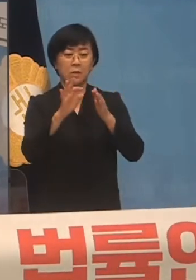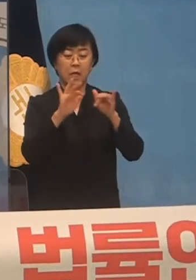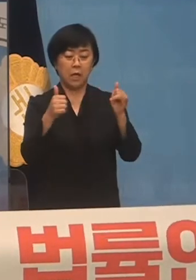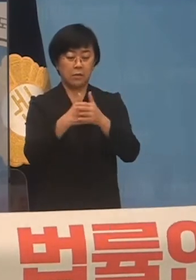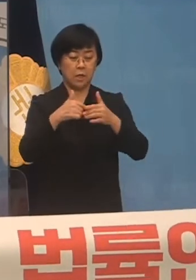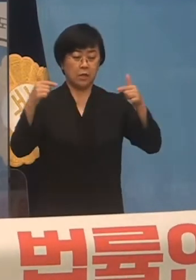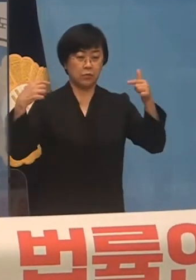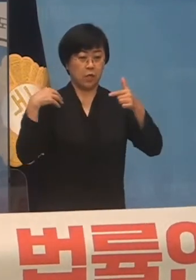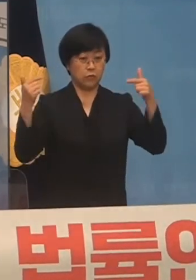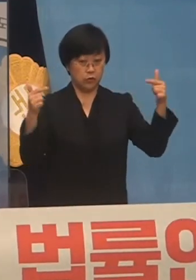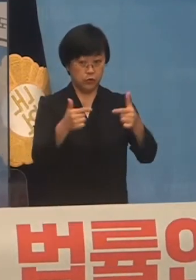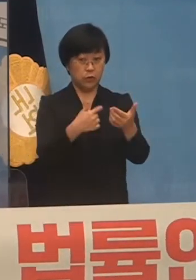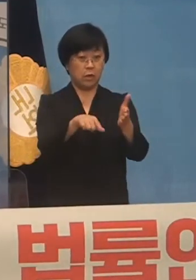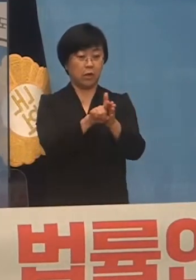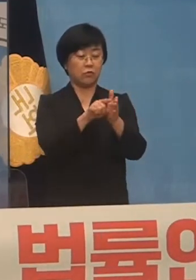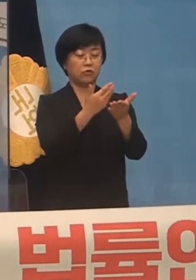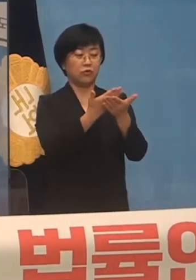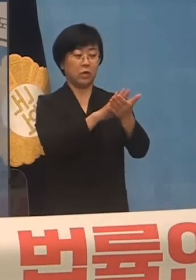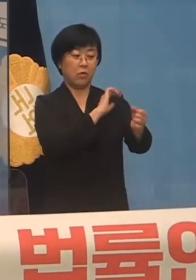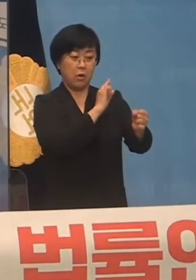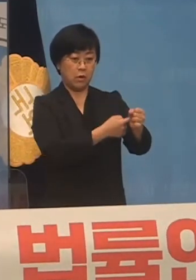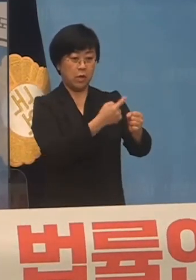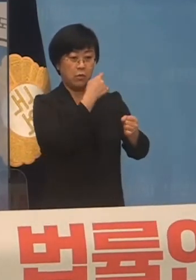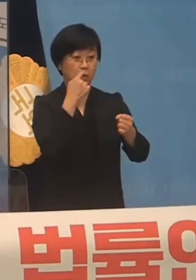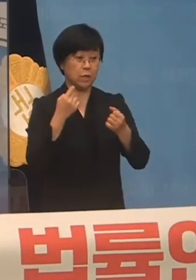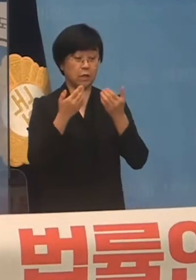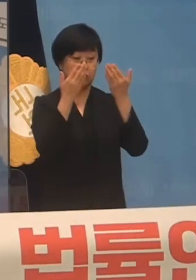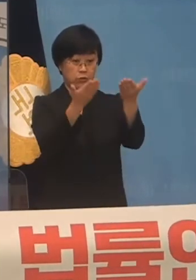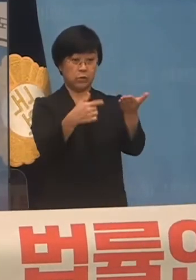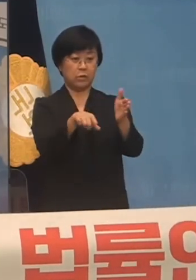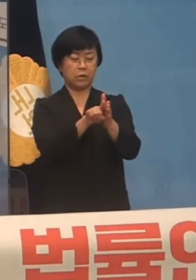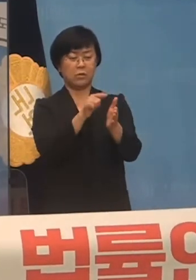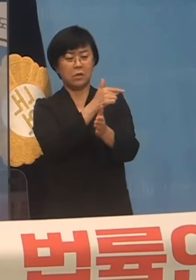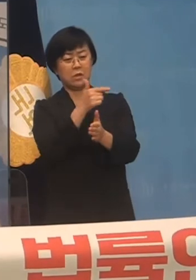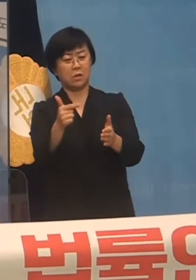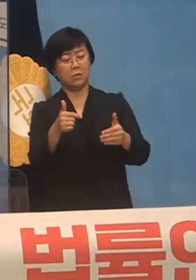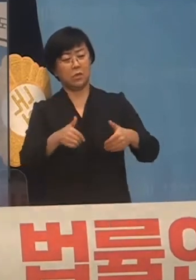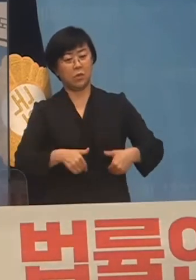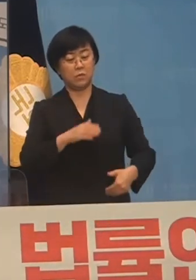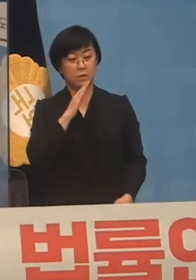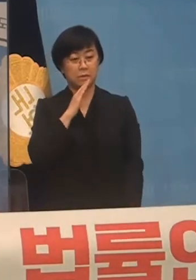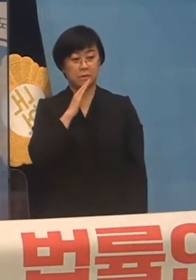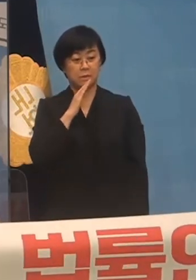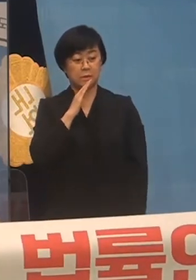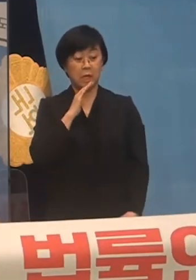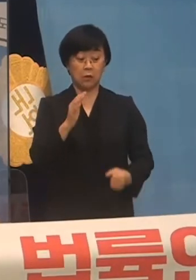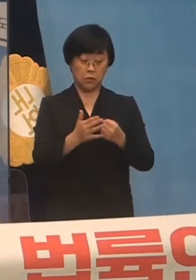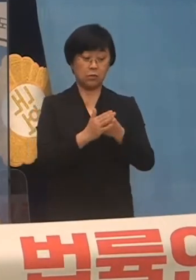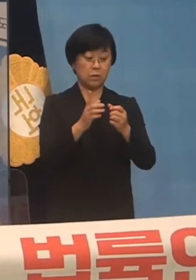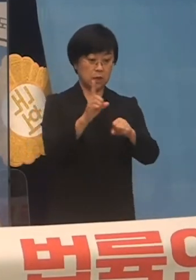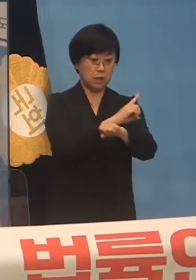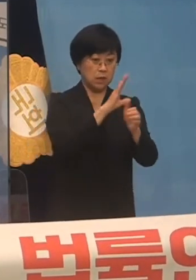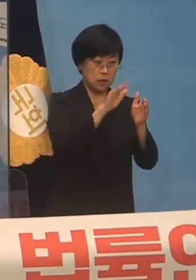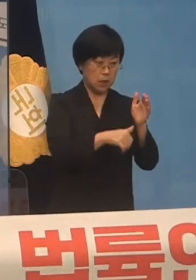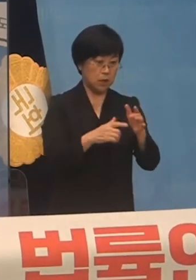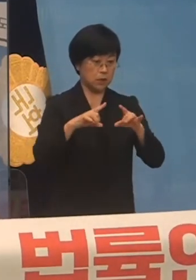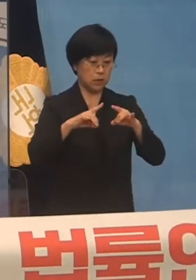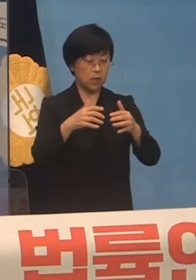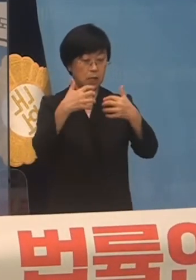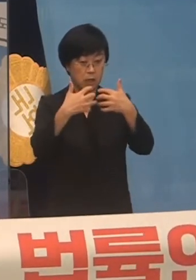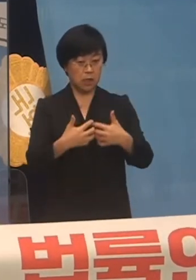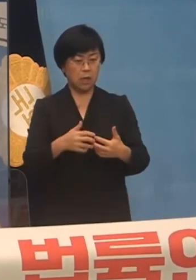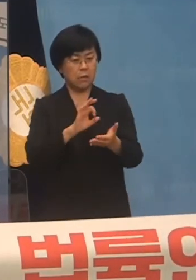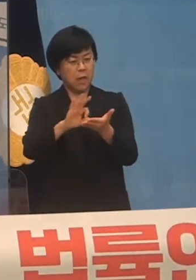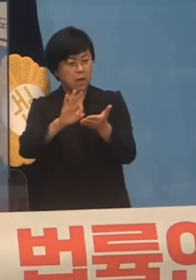줄이는 부분과 이를 위한 수리권에 대한 보장이 이루어지는 것이 매우 필요하다고 할 수 있습니다. 디지털 시대 전자기기